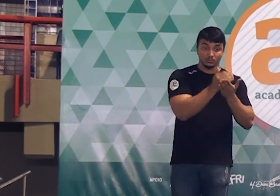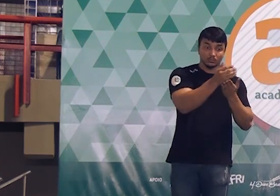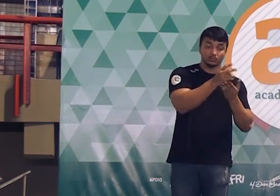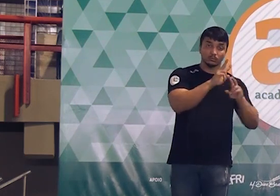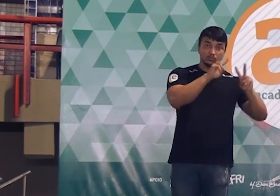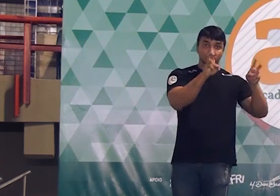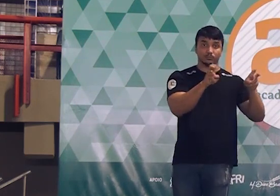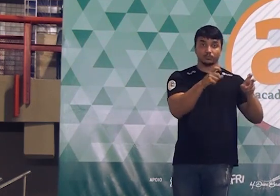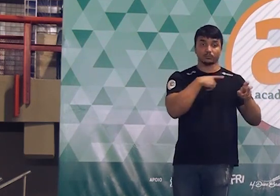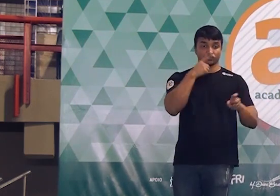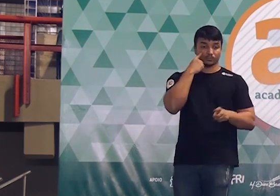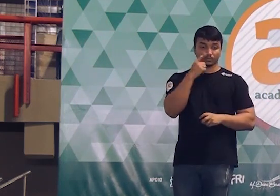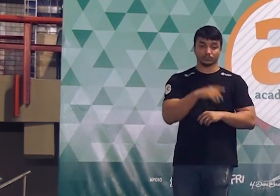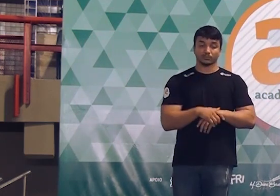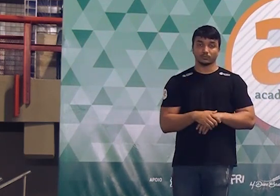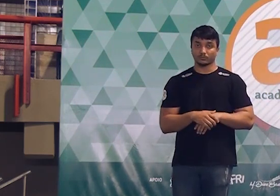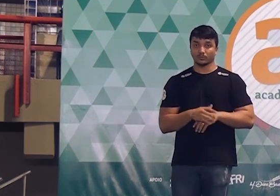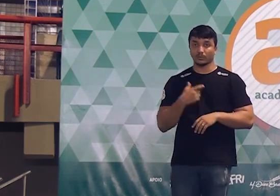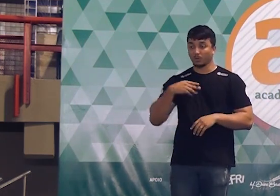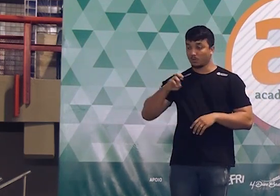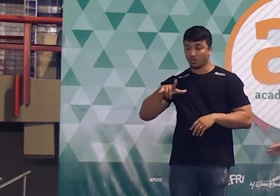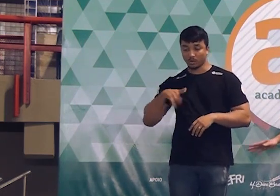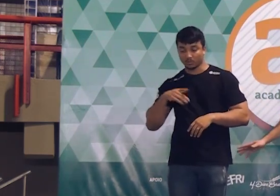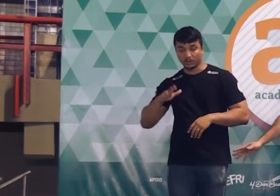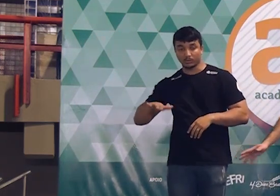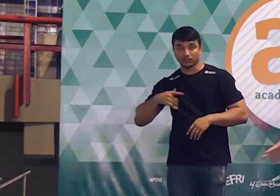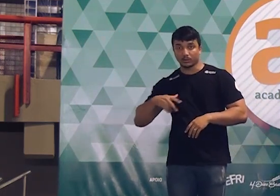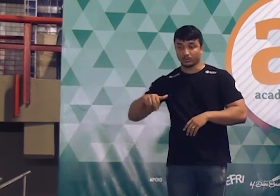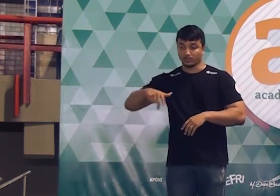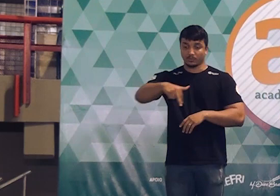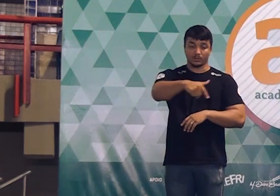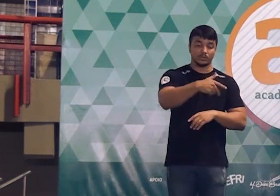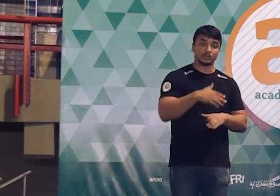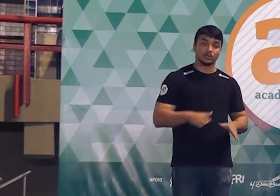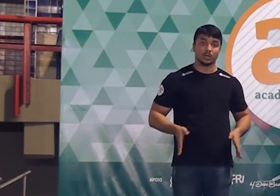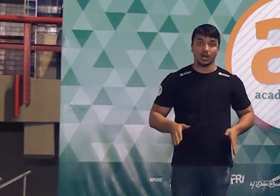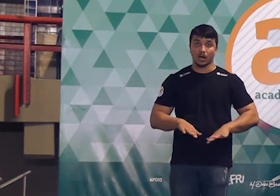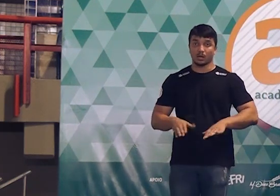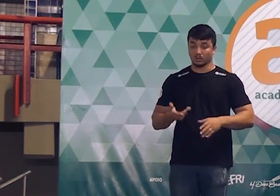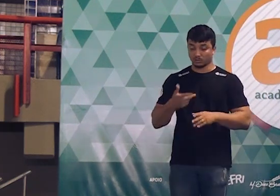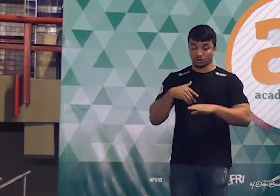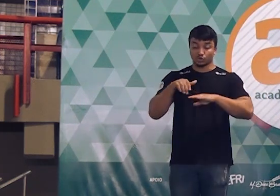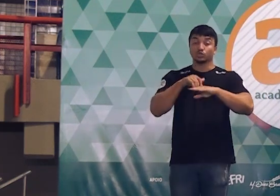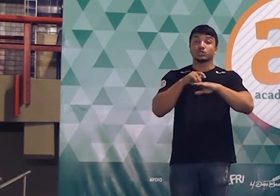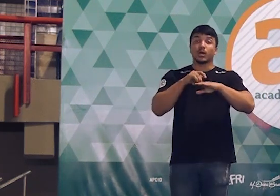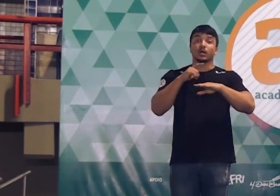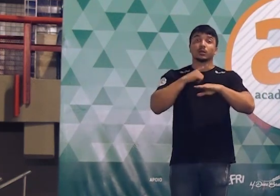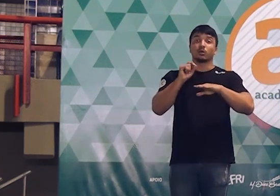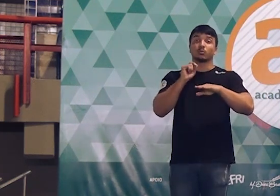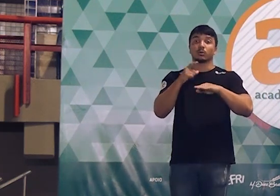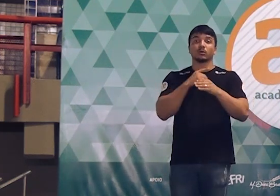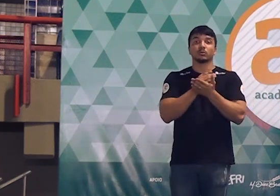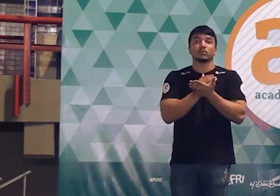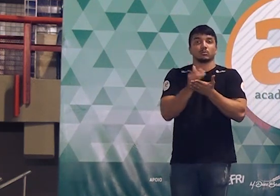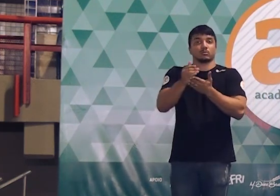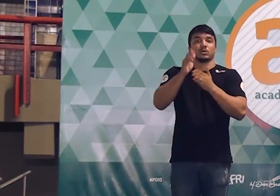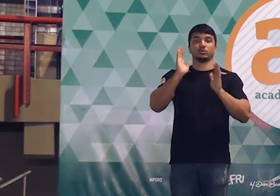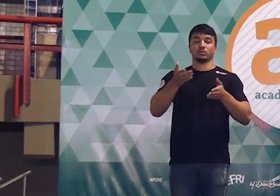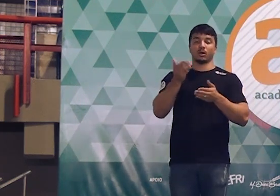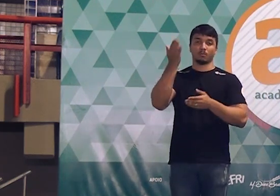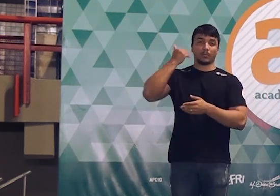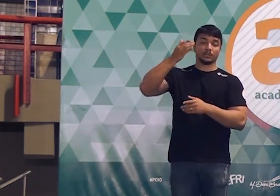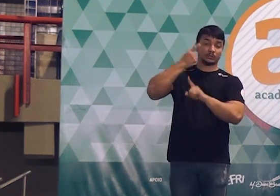começar falando, né? Manuel era um meninozinho, pequenininho, andava de saia e de chinelo. Ou seja, você tem o artesanato